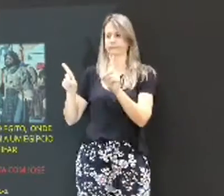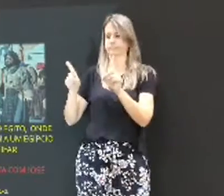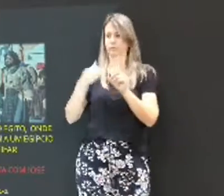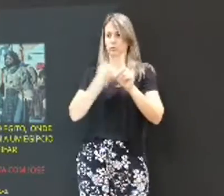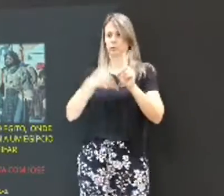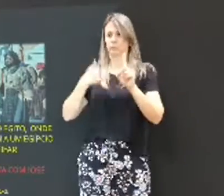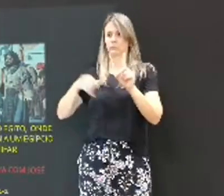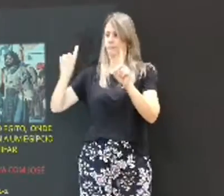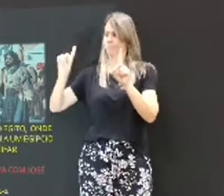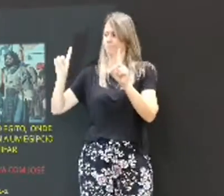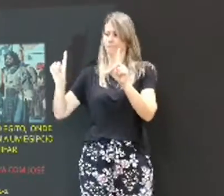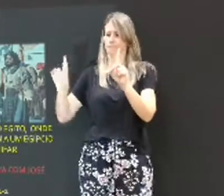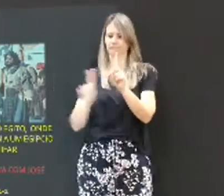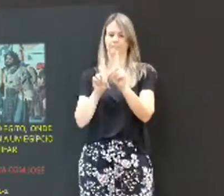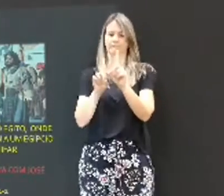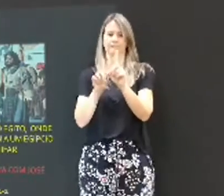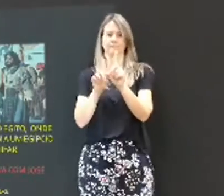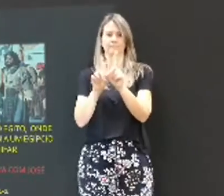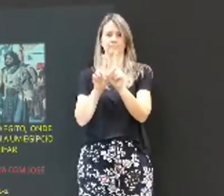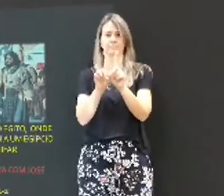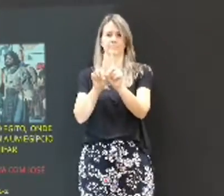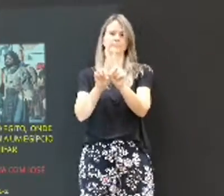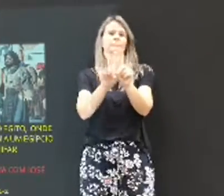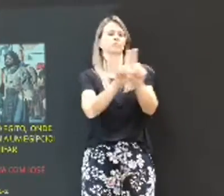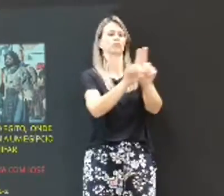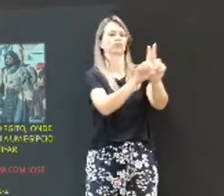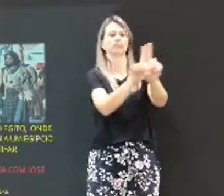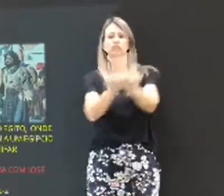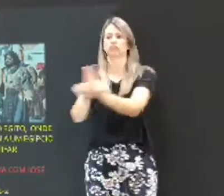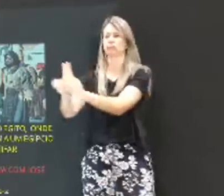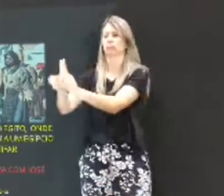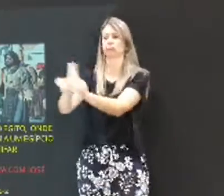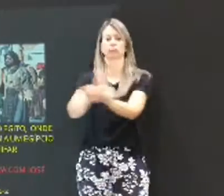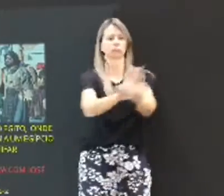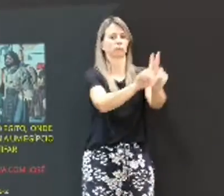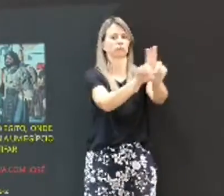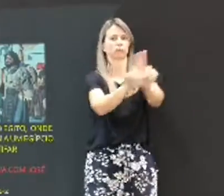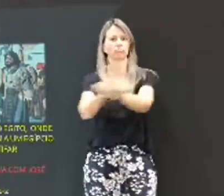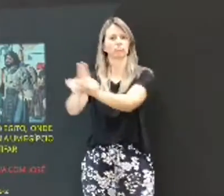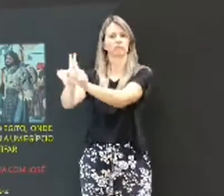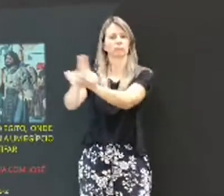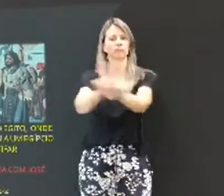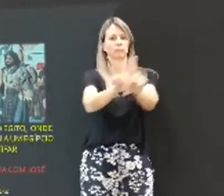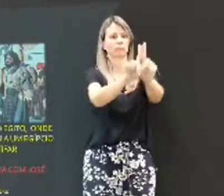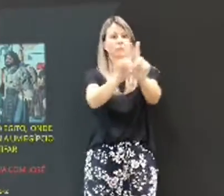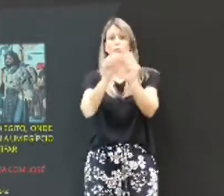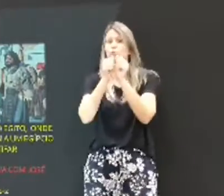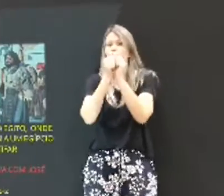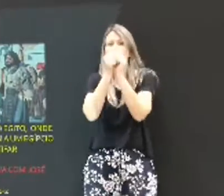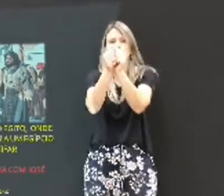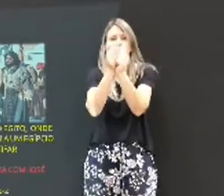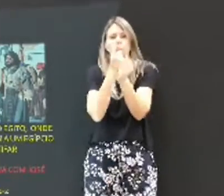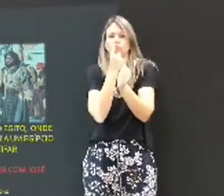Deus ele estava com José, sempre junto com ele, em todo o tempo. sempre